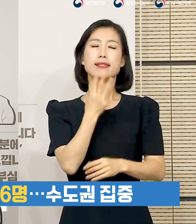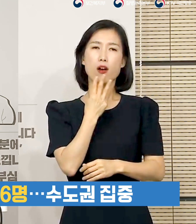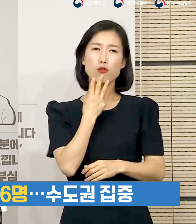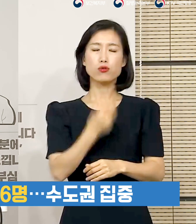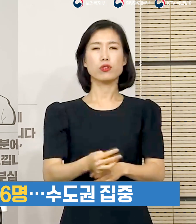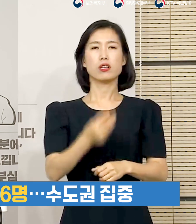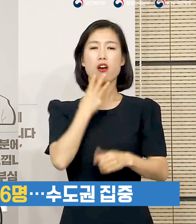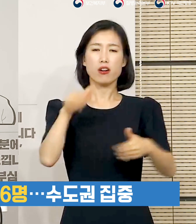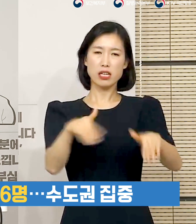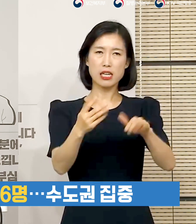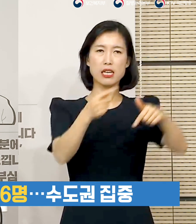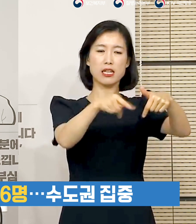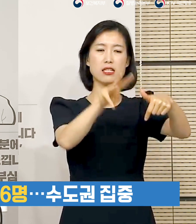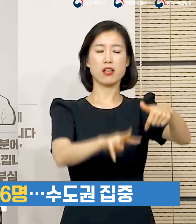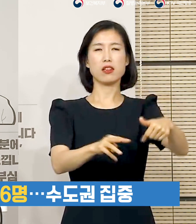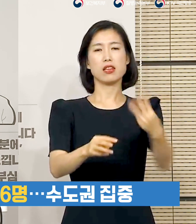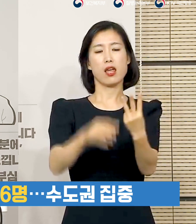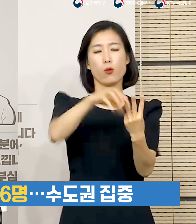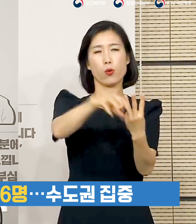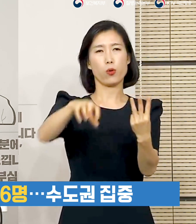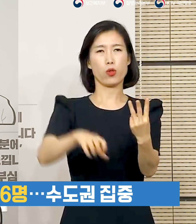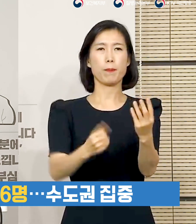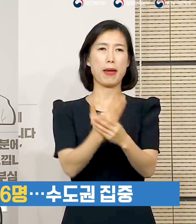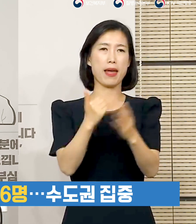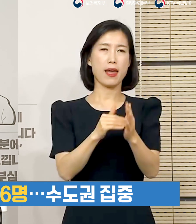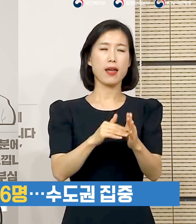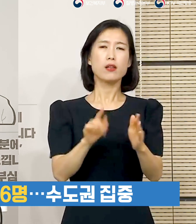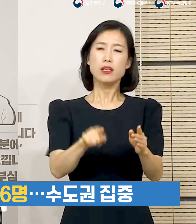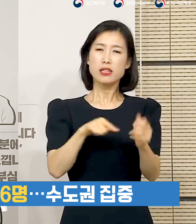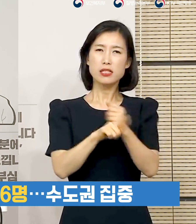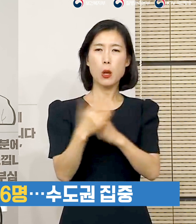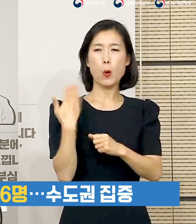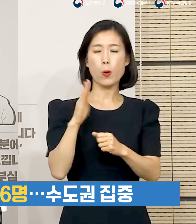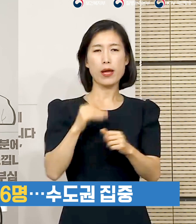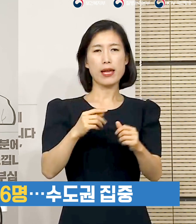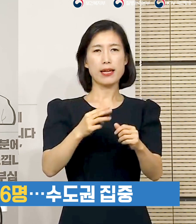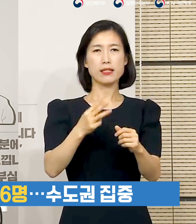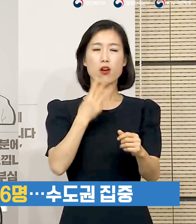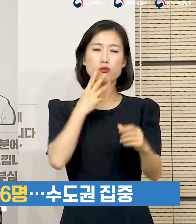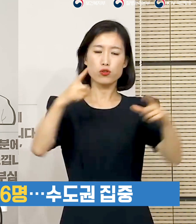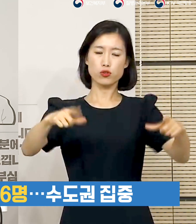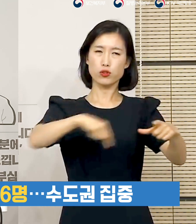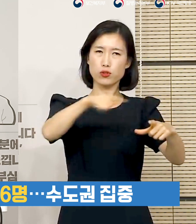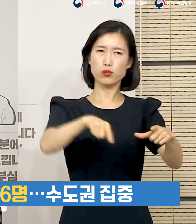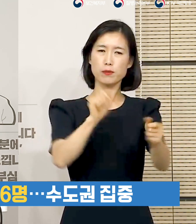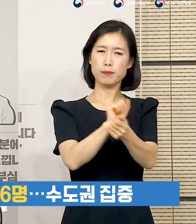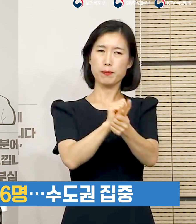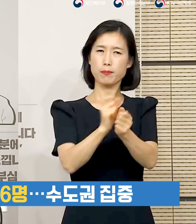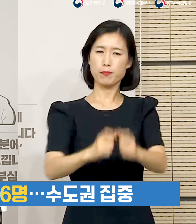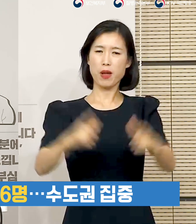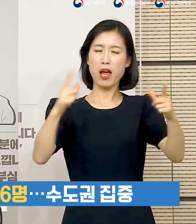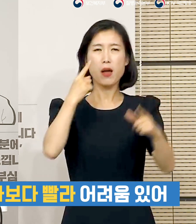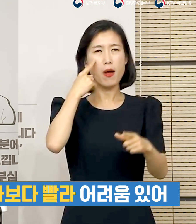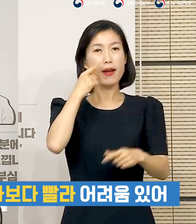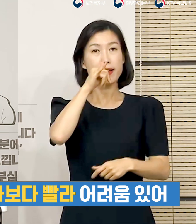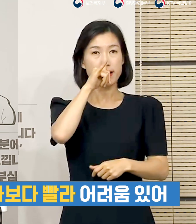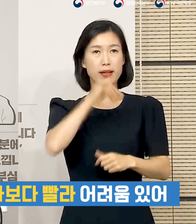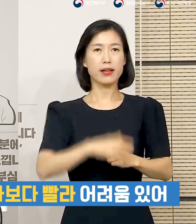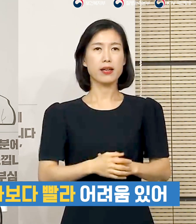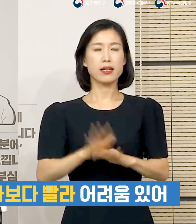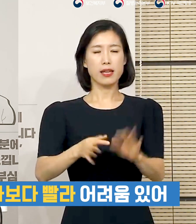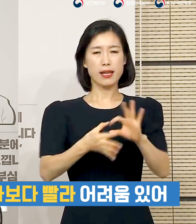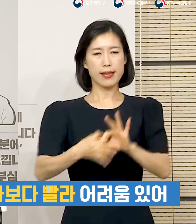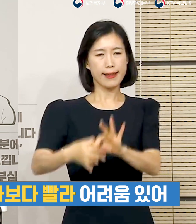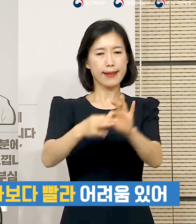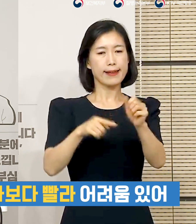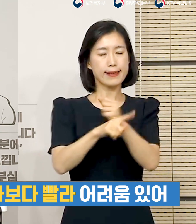서울, 경기, 인천에서만 발생하는 등 최근 수도권 환자의 발생이 집중되는 상황이 뚜렷해지고 있습니다.